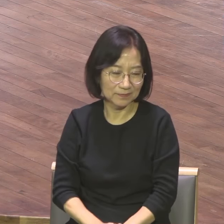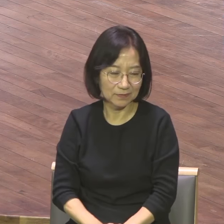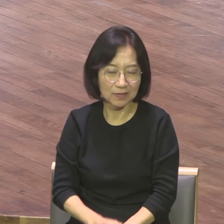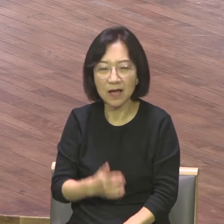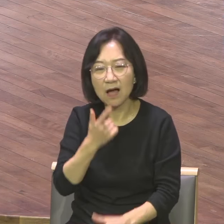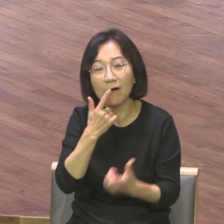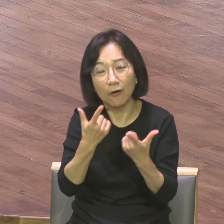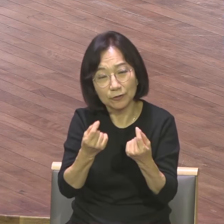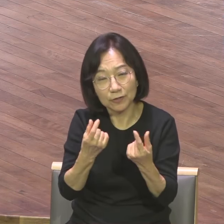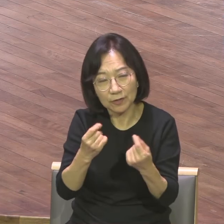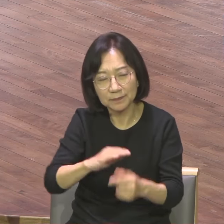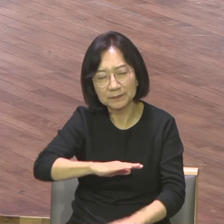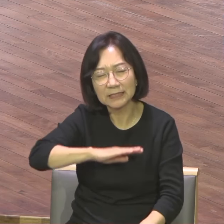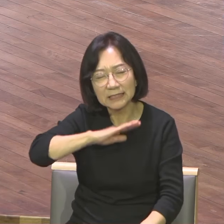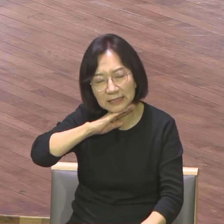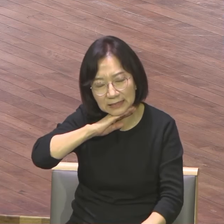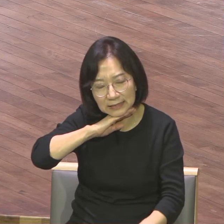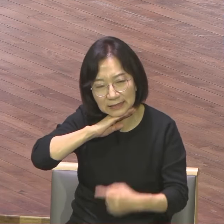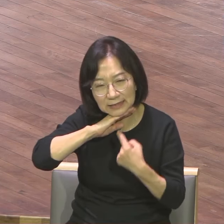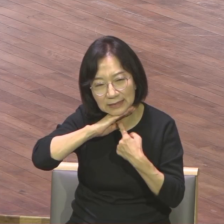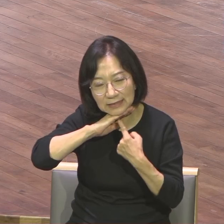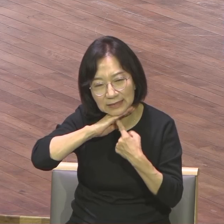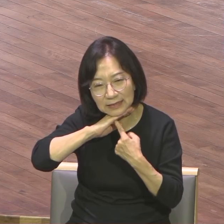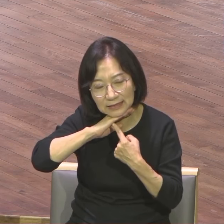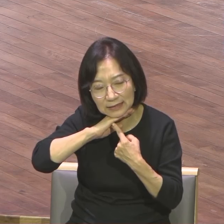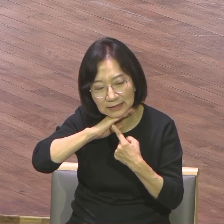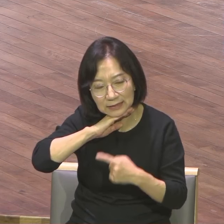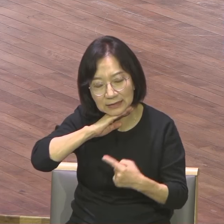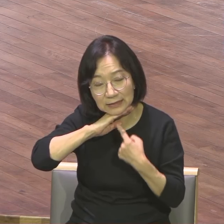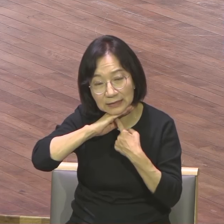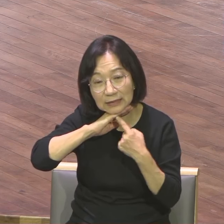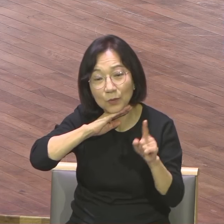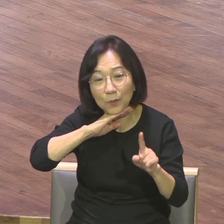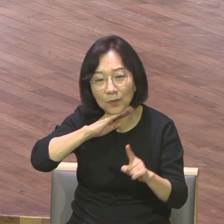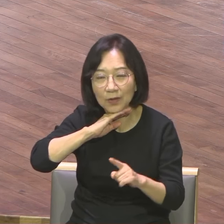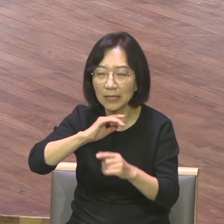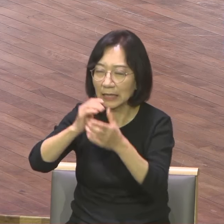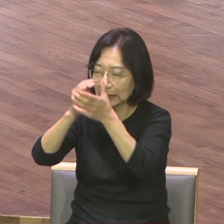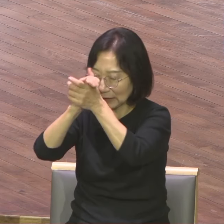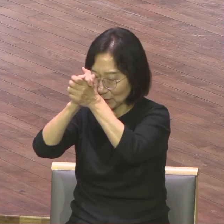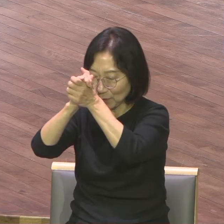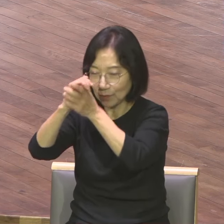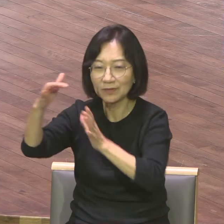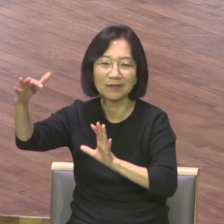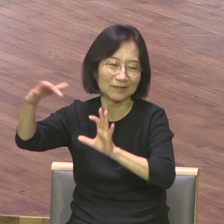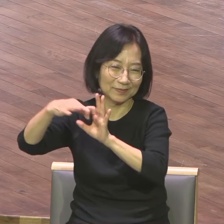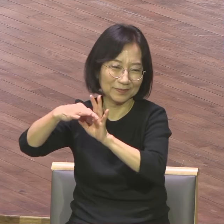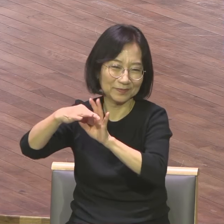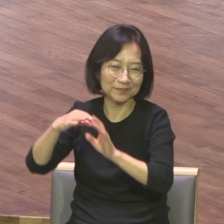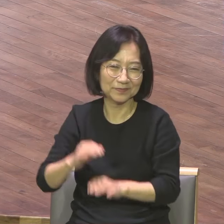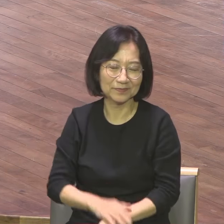이렇게 기다린다는 표현 속에는 기도에 대한 메시지가 들어있죠.